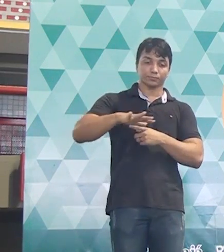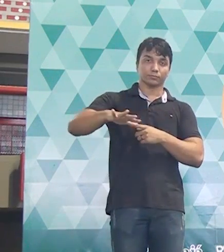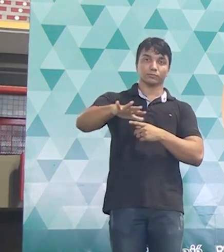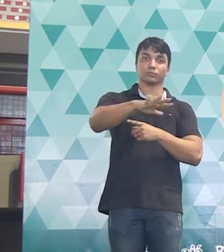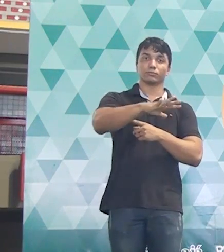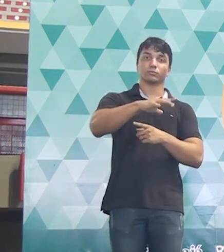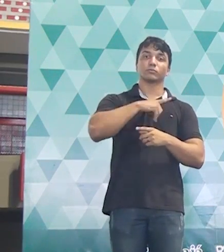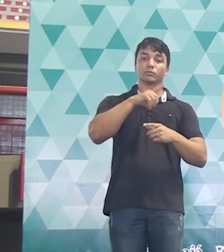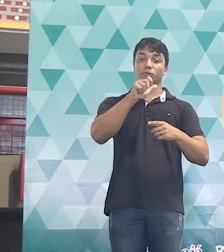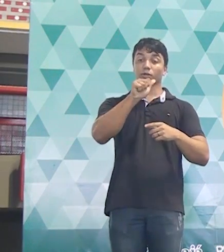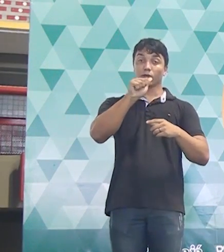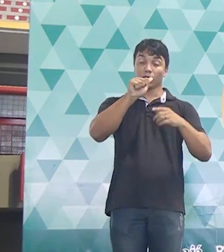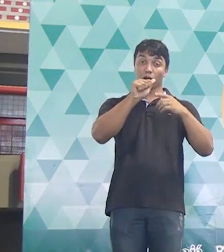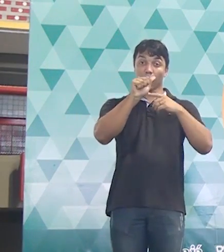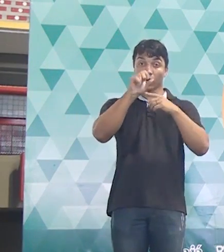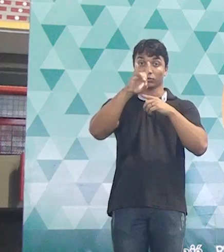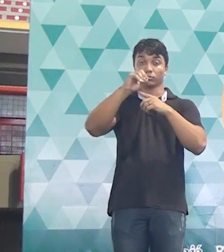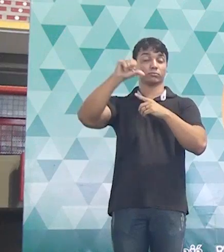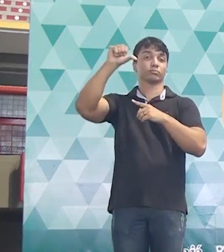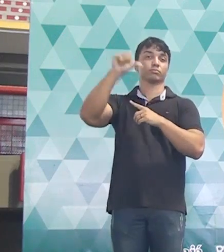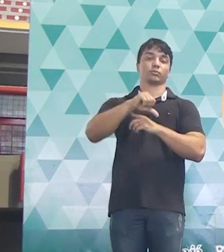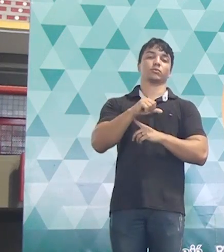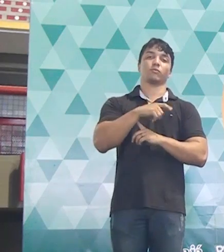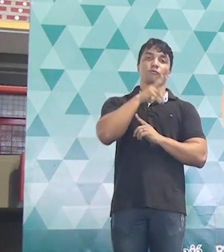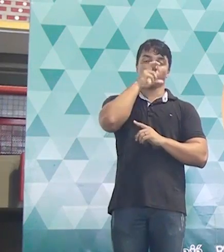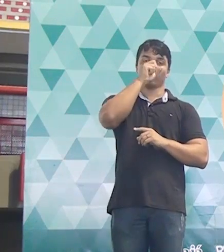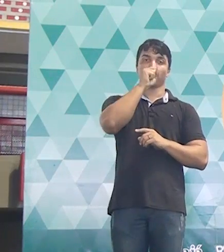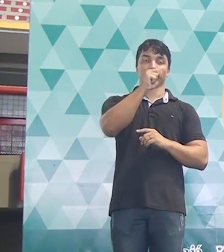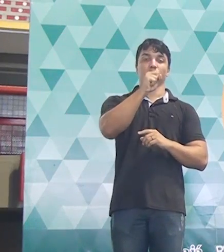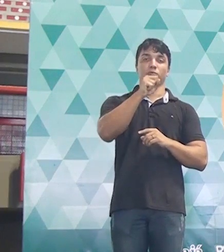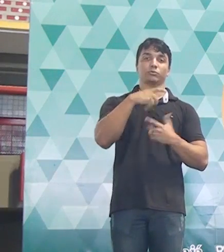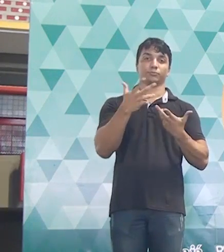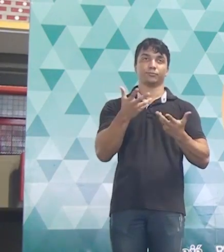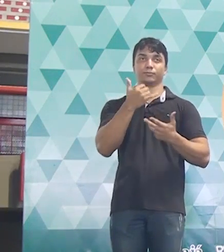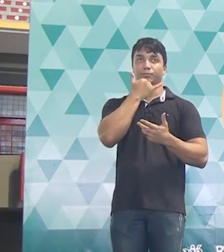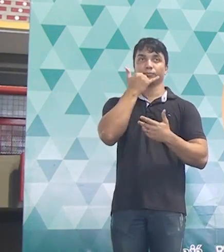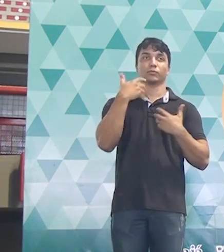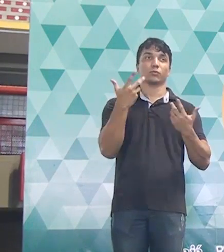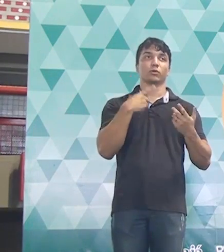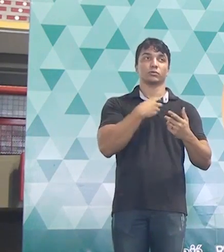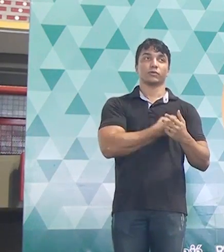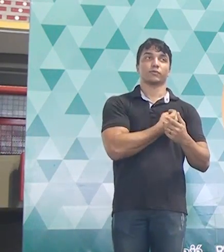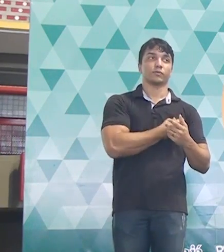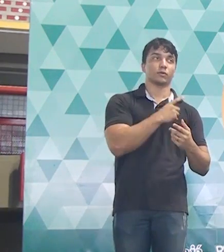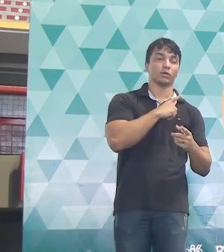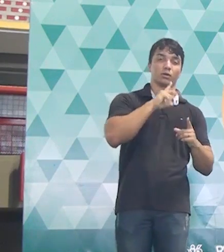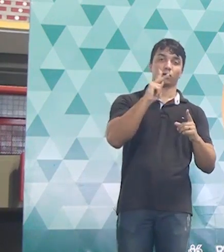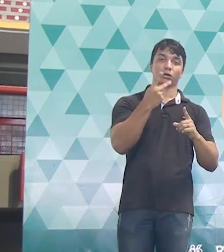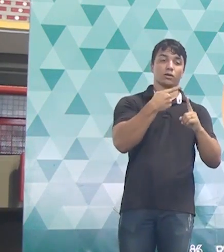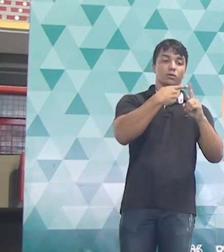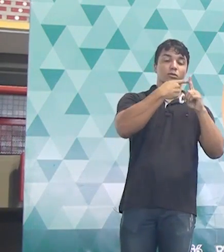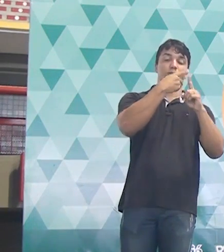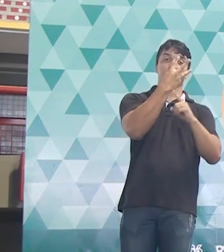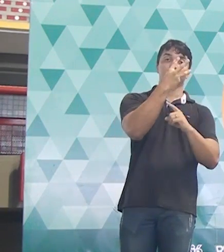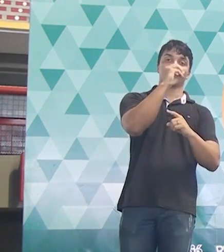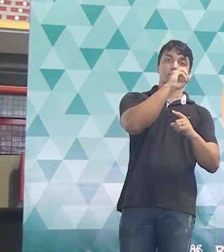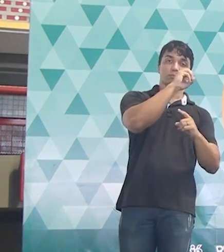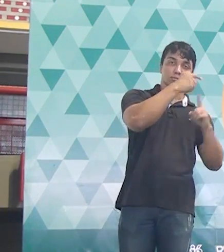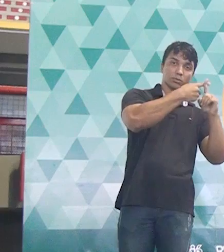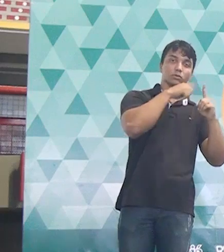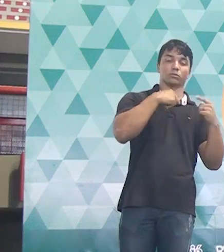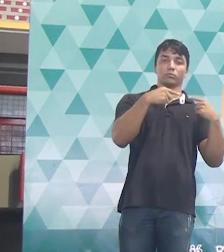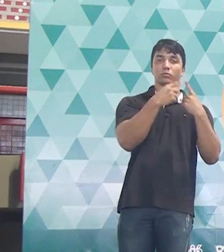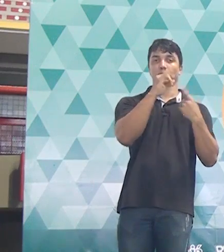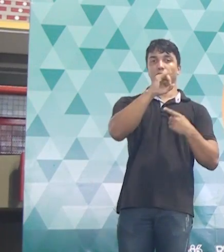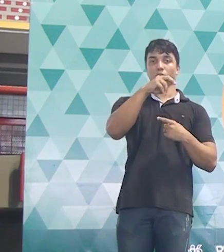mais ácida é aquela substância. Então a gente define ácido pela presença de H3O+, que é o hidrônio,